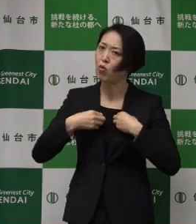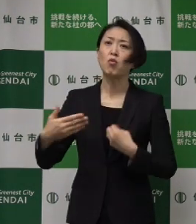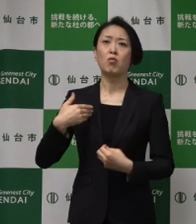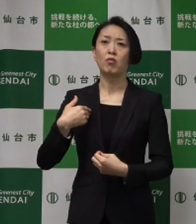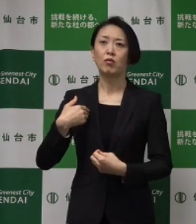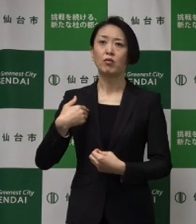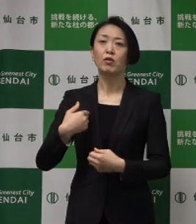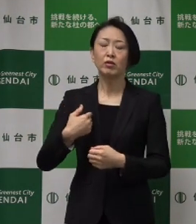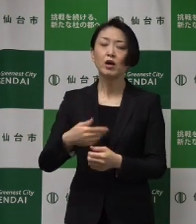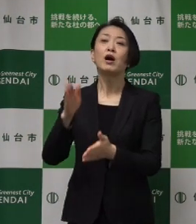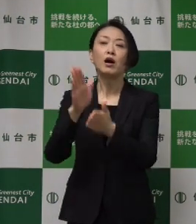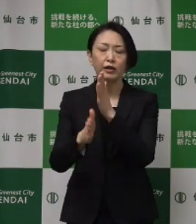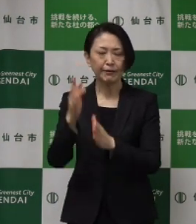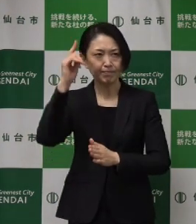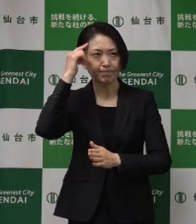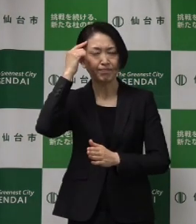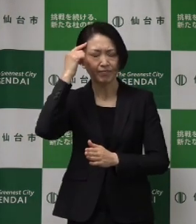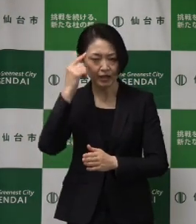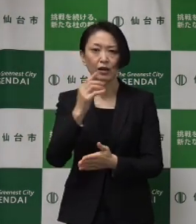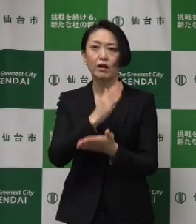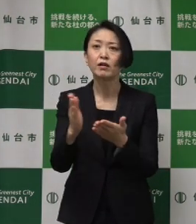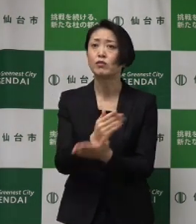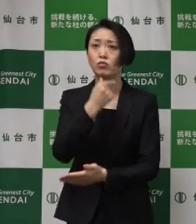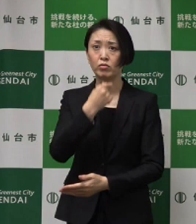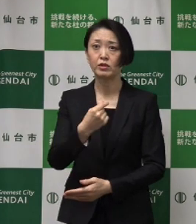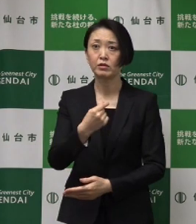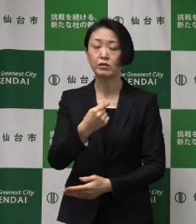をしていただいて、ご自身それぞれが